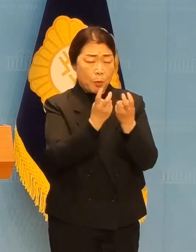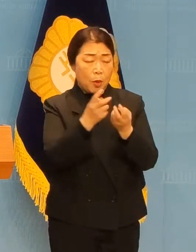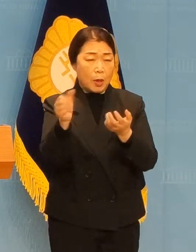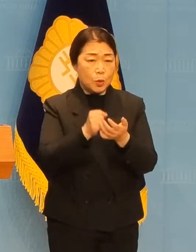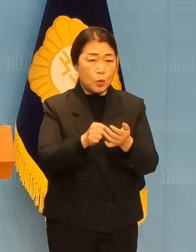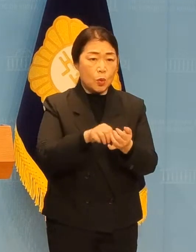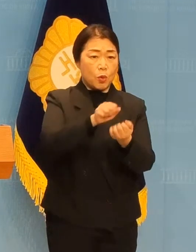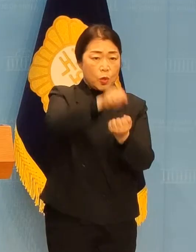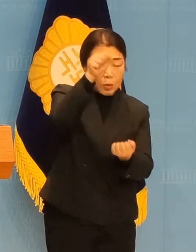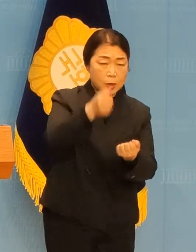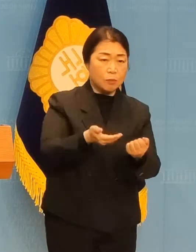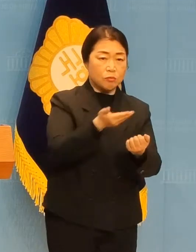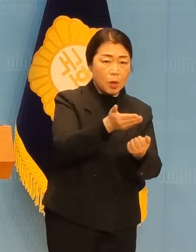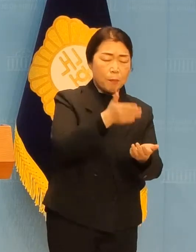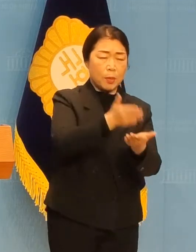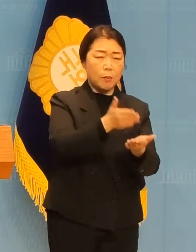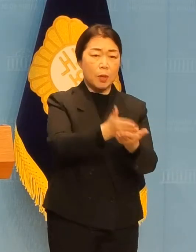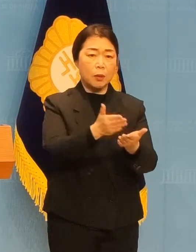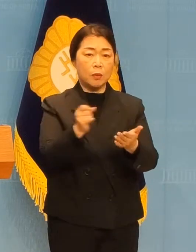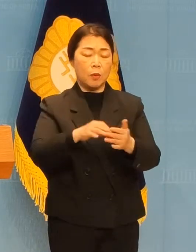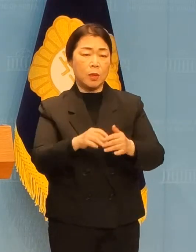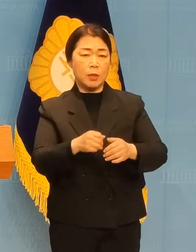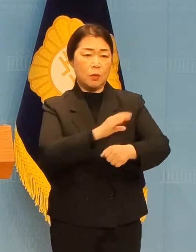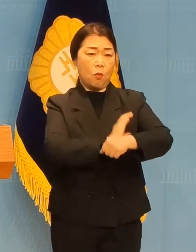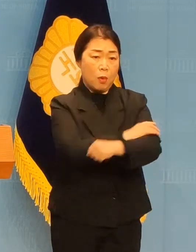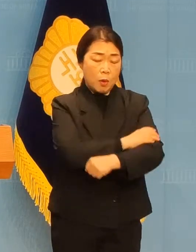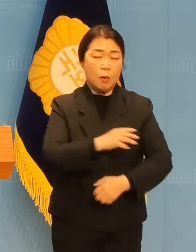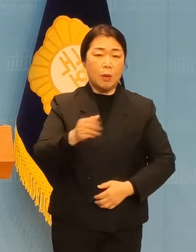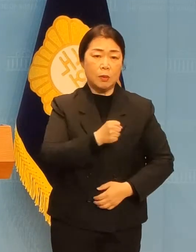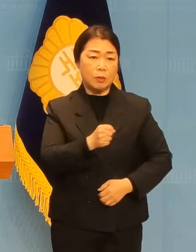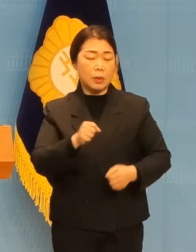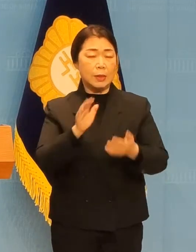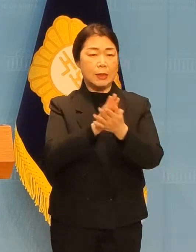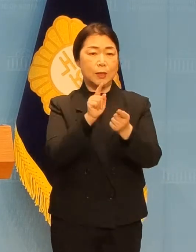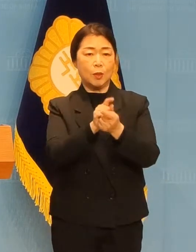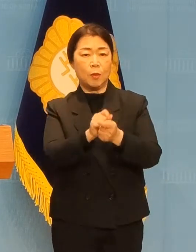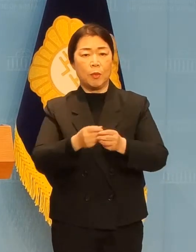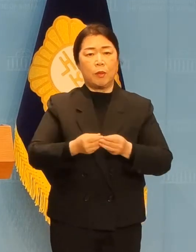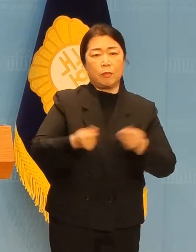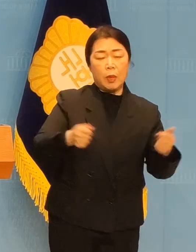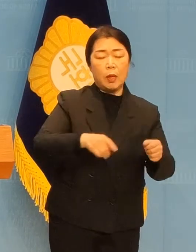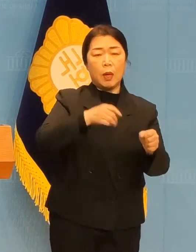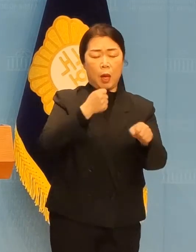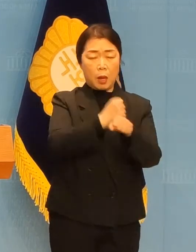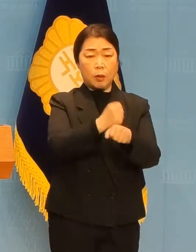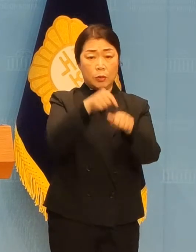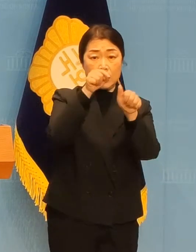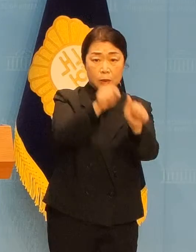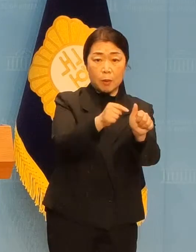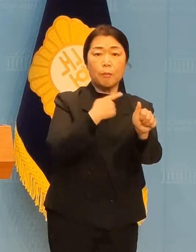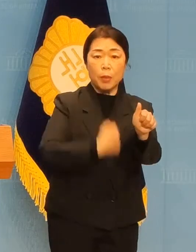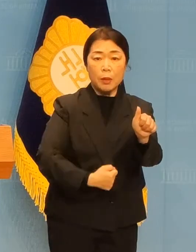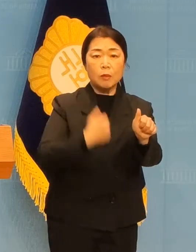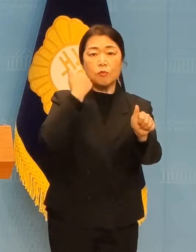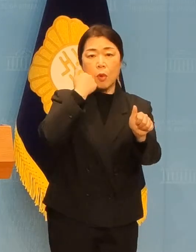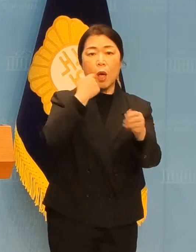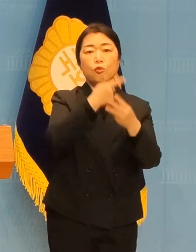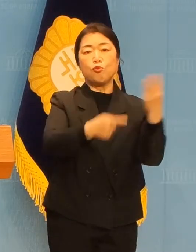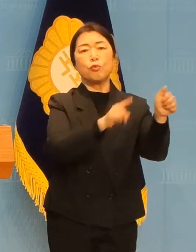지연시키고 무력 대치를 초래한 당사자가 윤석열 본인 아니었습니까?